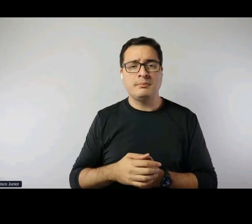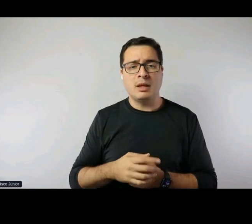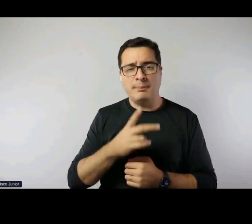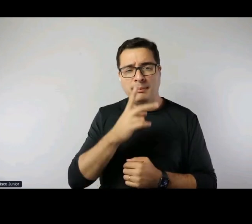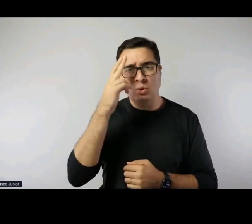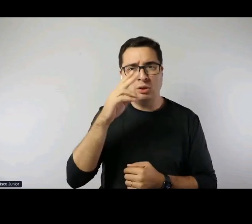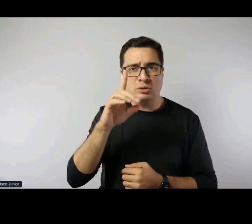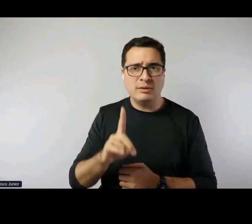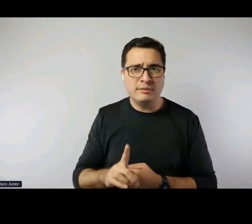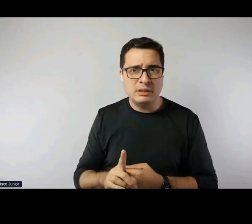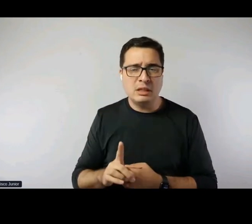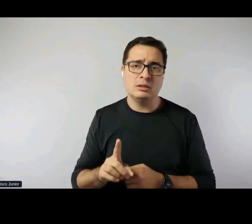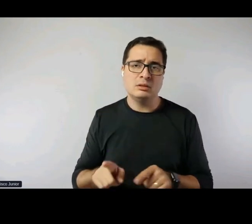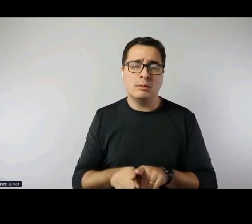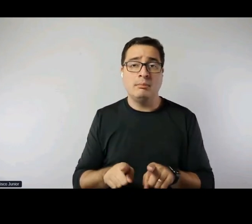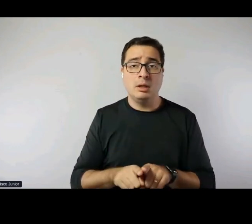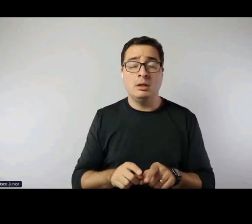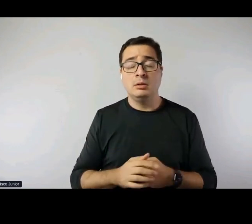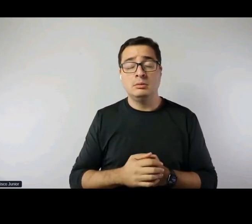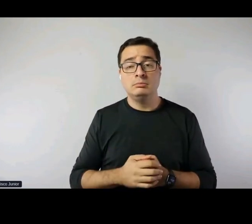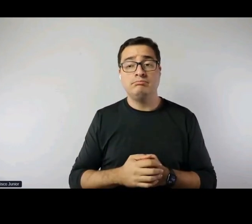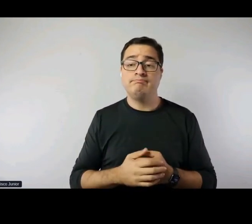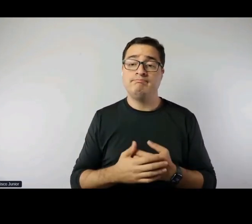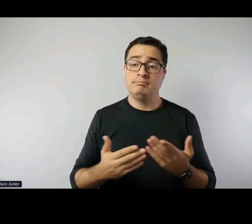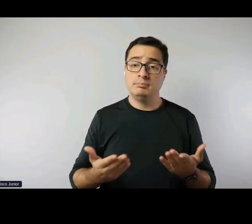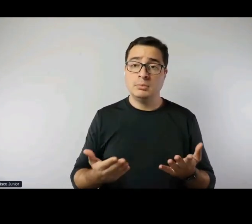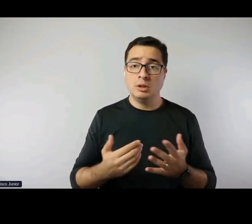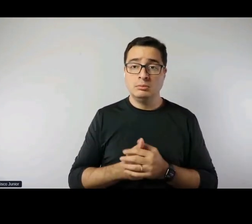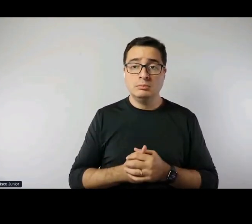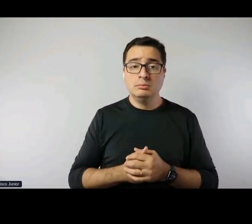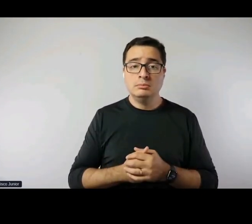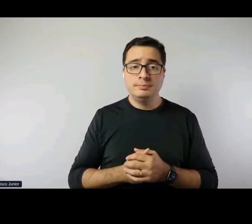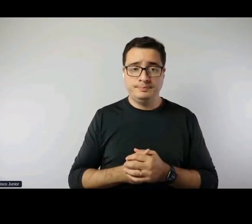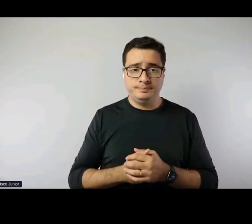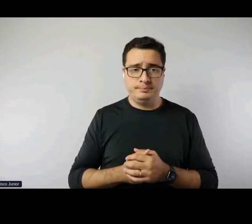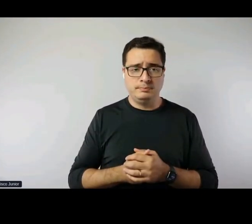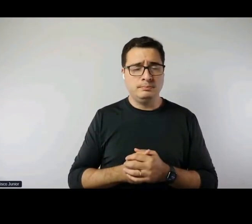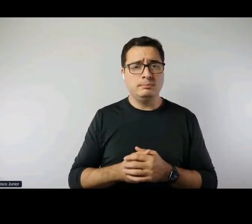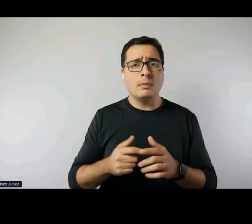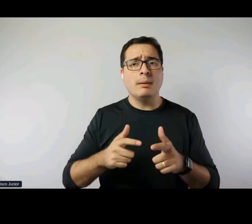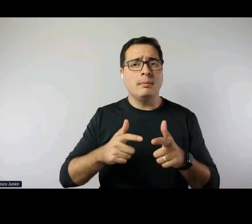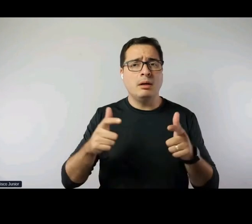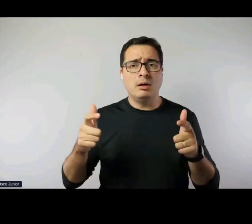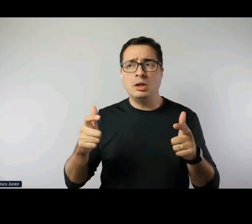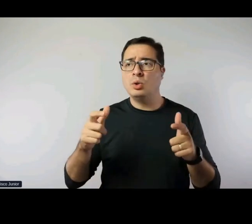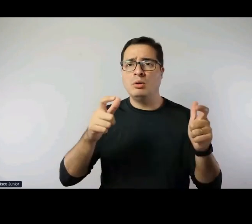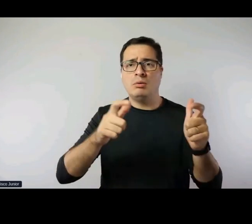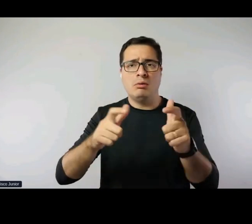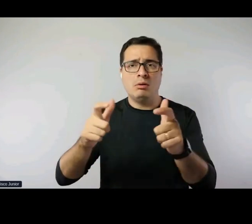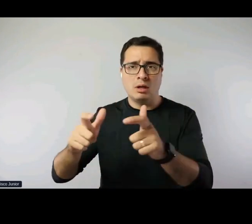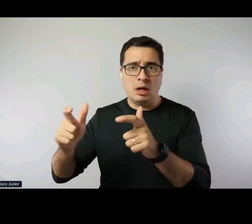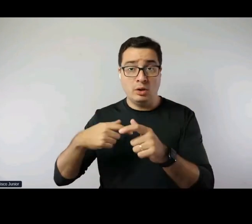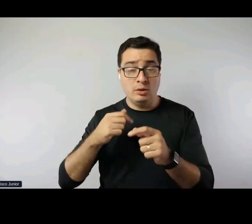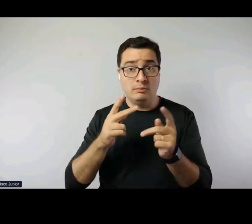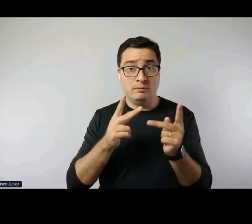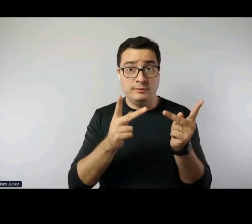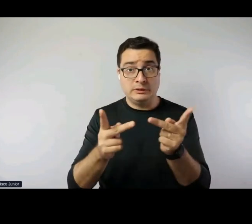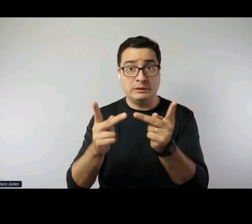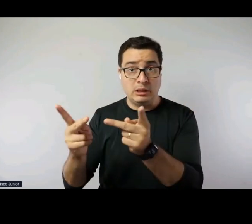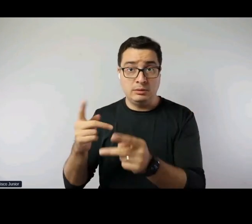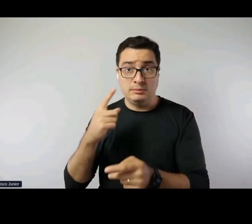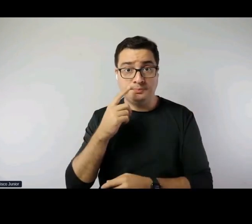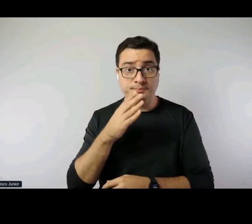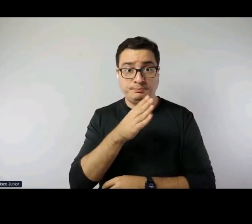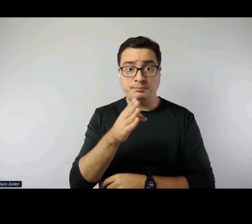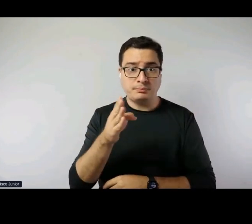deficiência. Bom, a maior parte dos lugares que eu visitei,